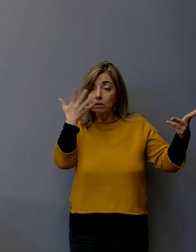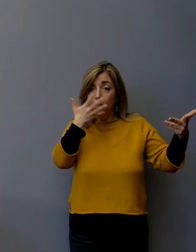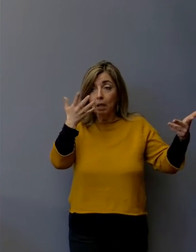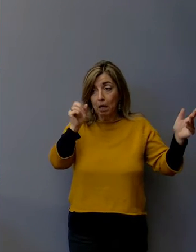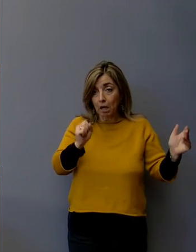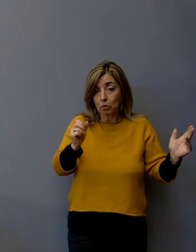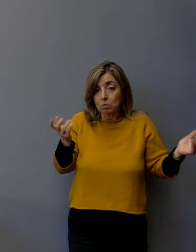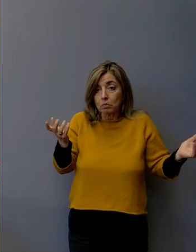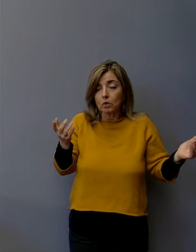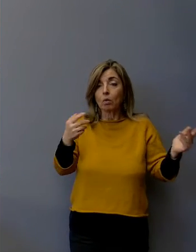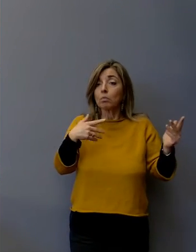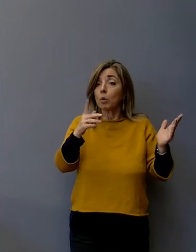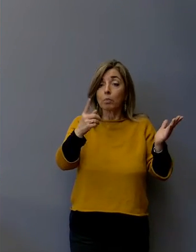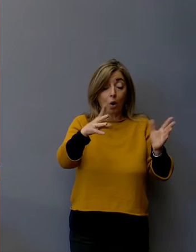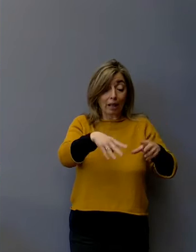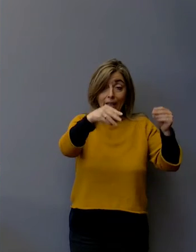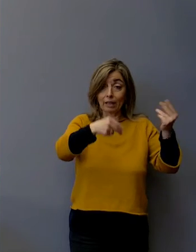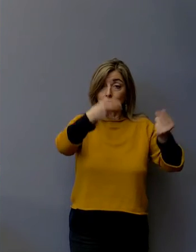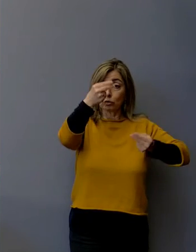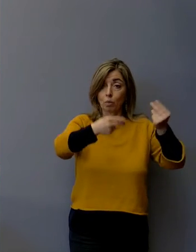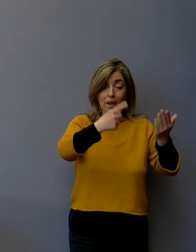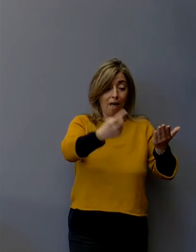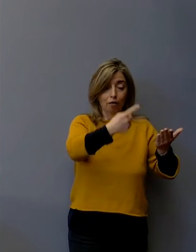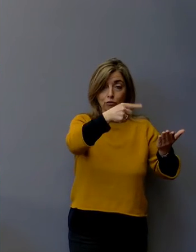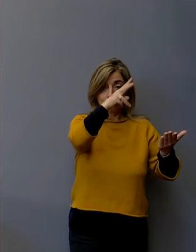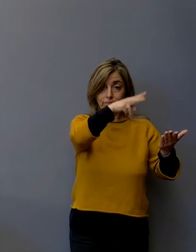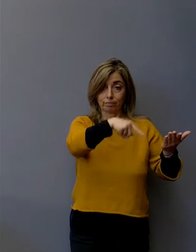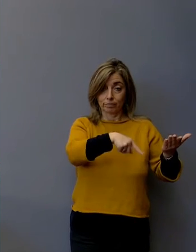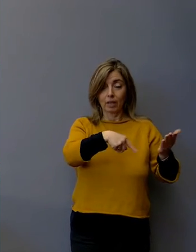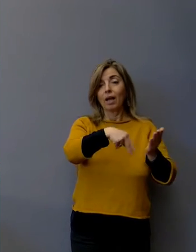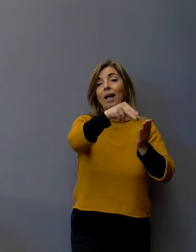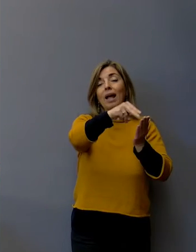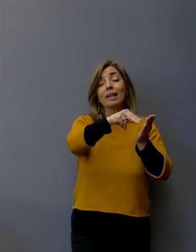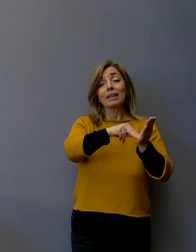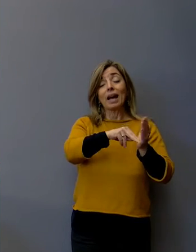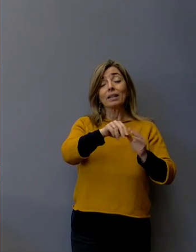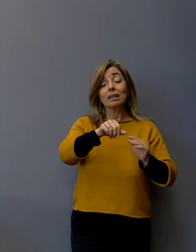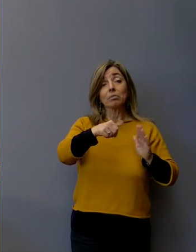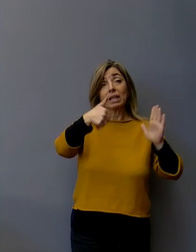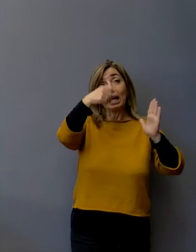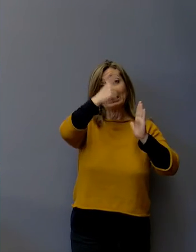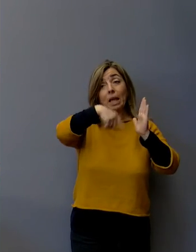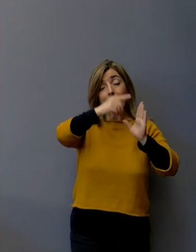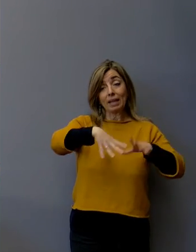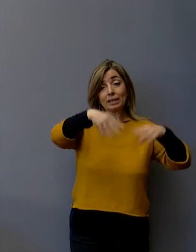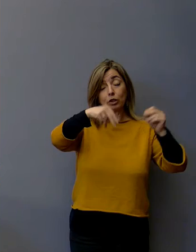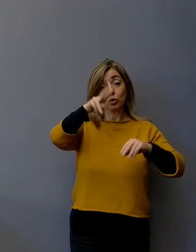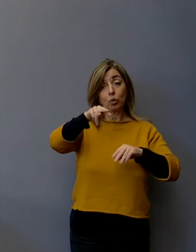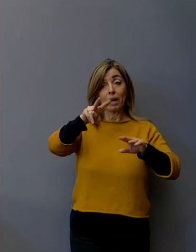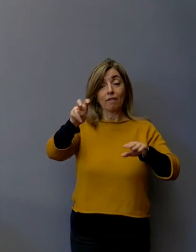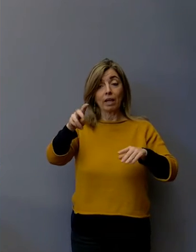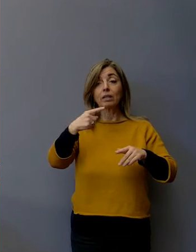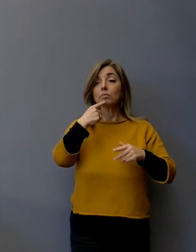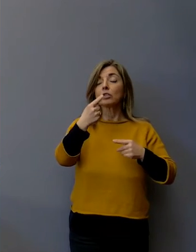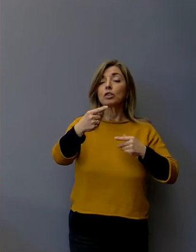nelle prime pagine del bilancio i dati al primo semestre 2020 ci dicono che sono calati i traffici portuali meno 18 per